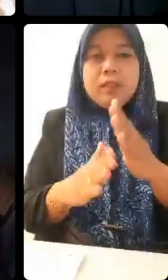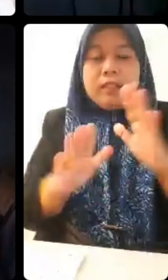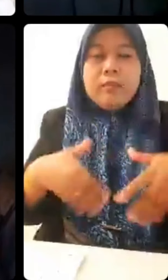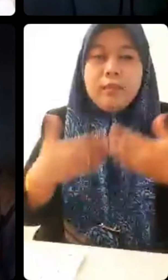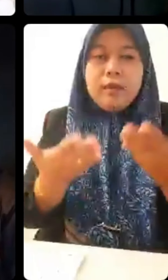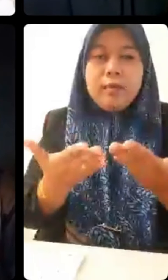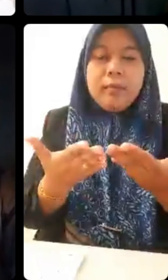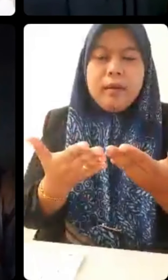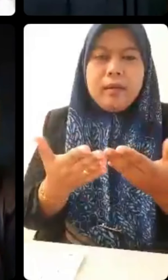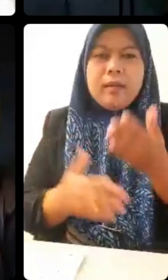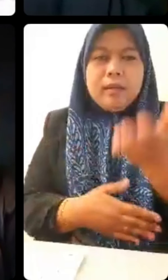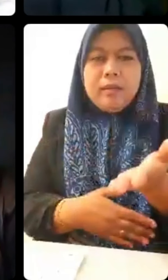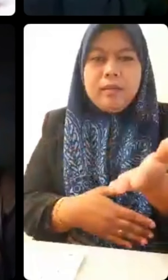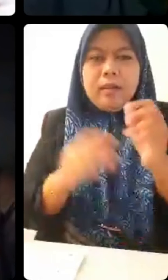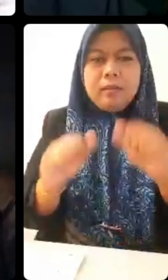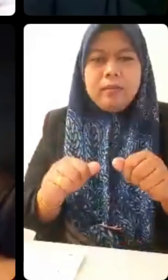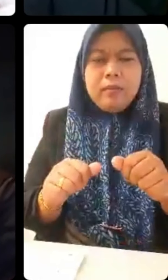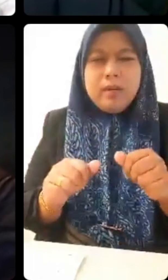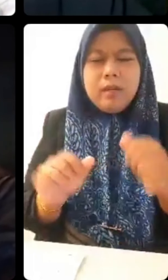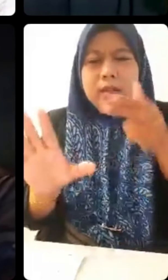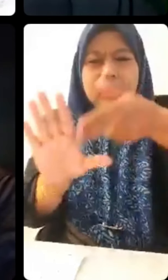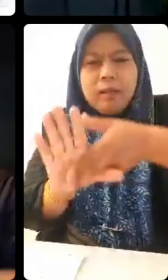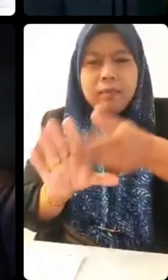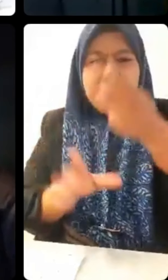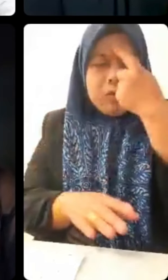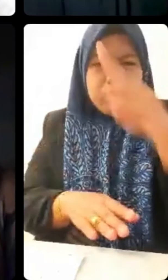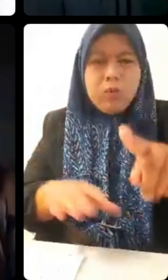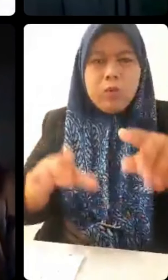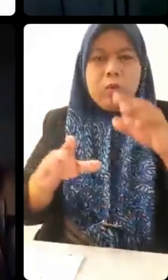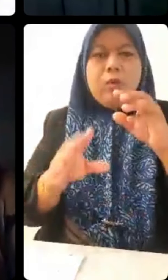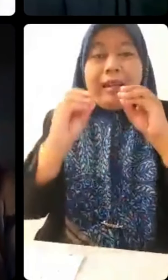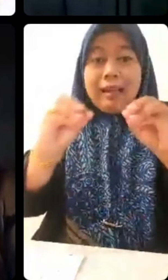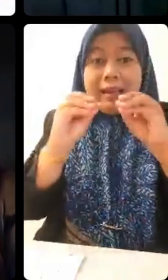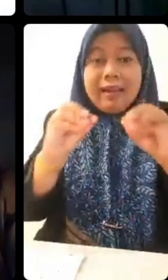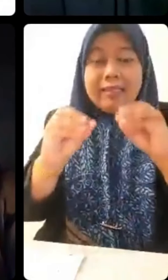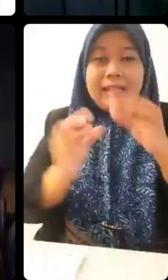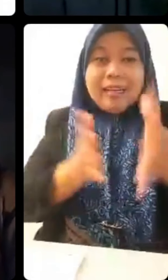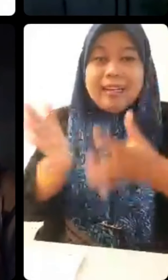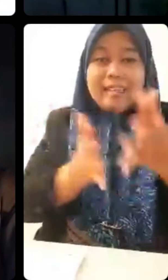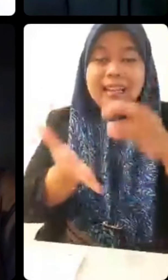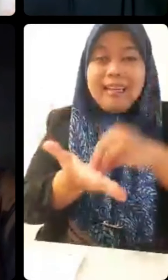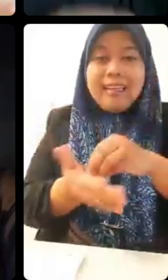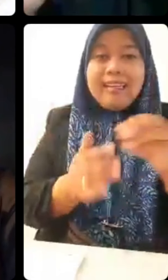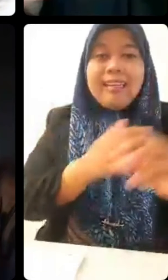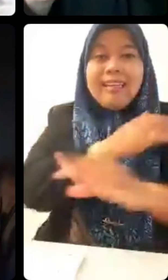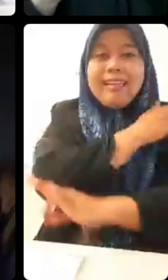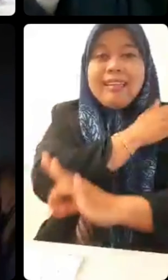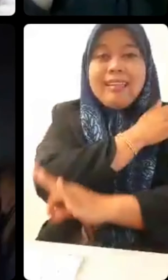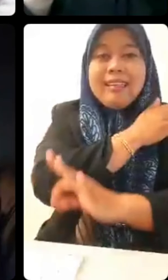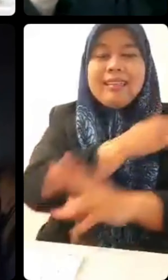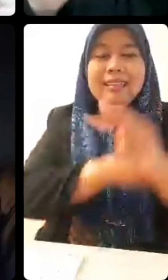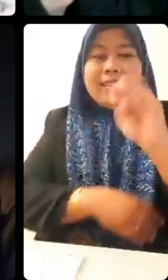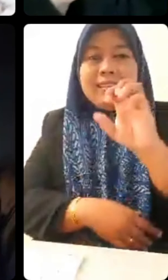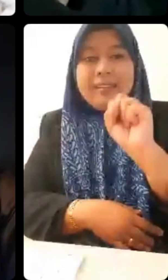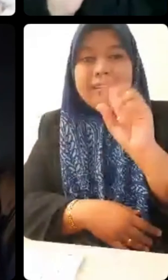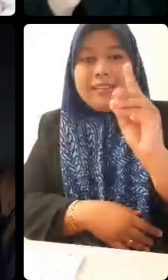seorang tenaga pengajar di NASDAQ? Silakan Cik Zaid. Okey, sebelum saya menceritakan bagaimana